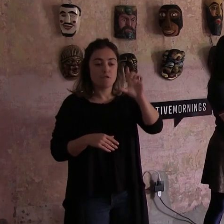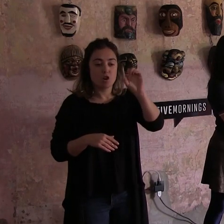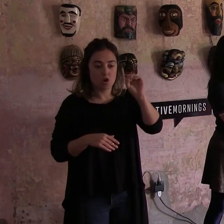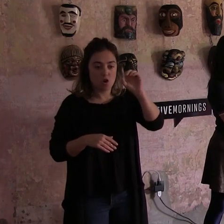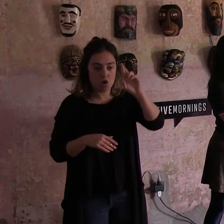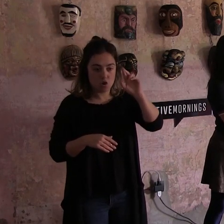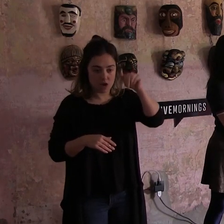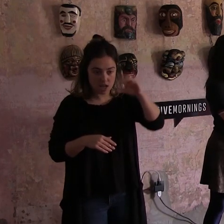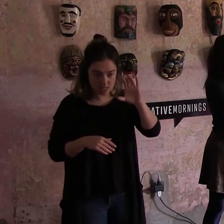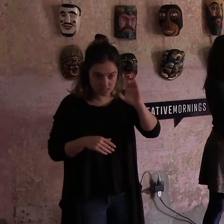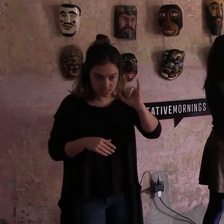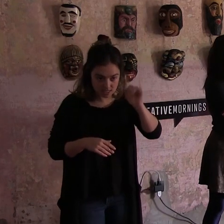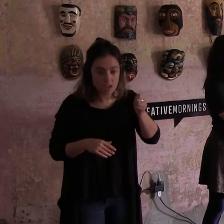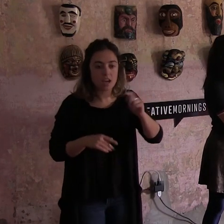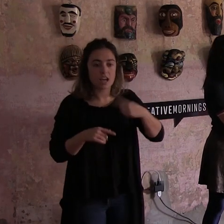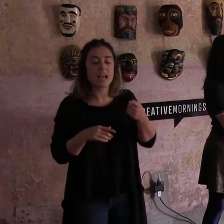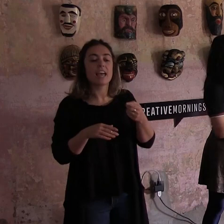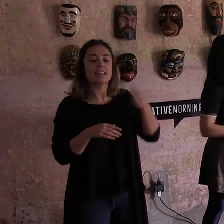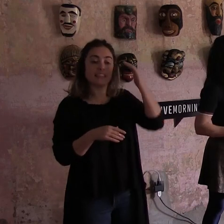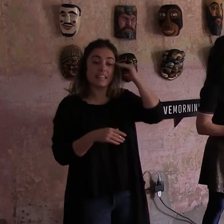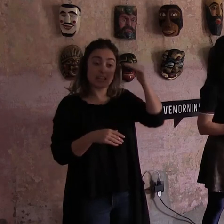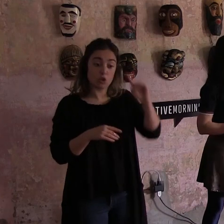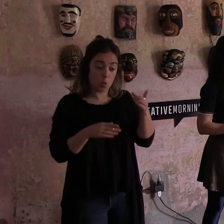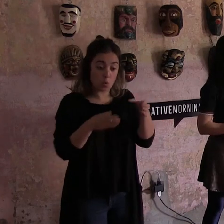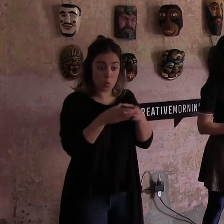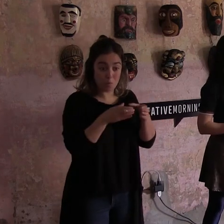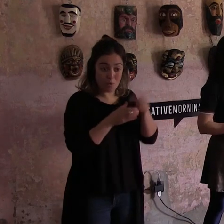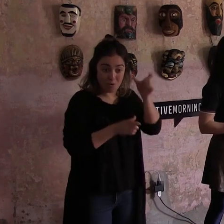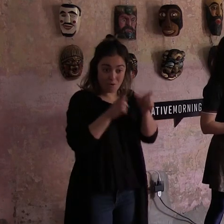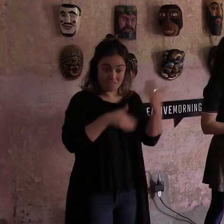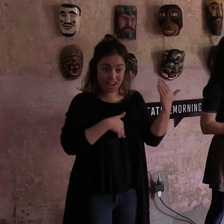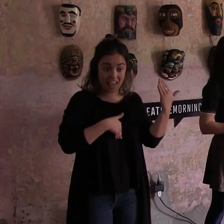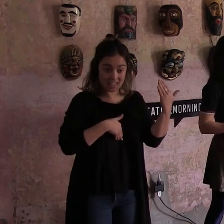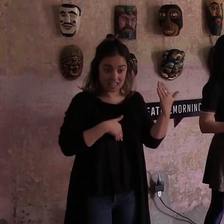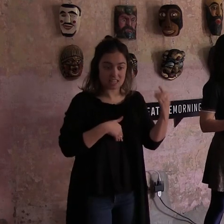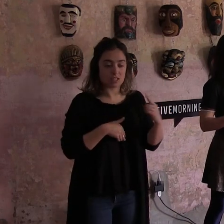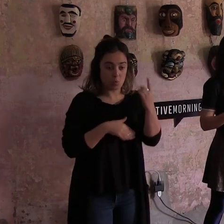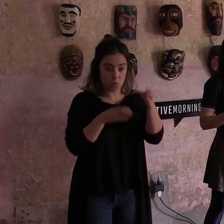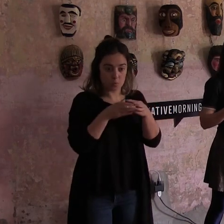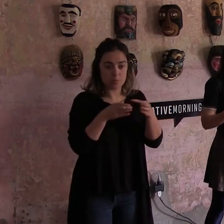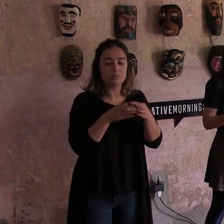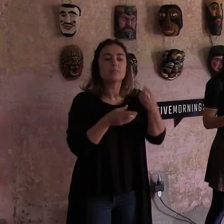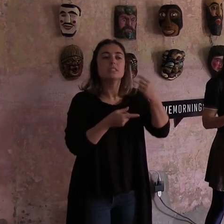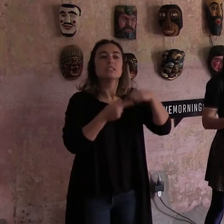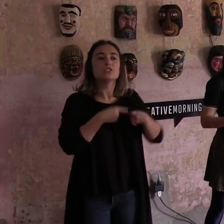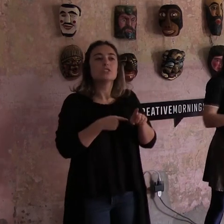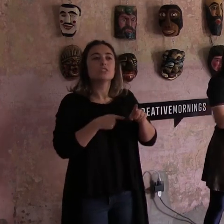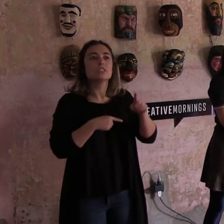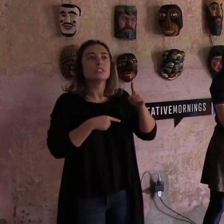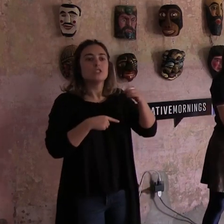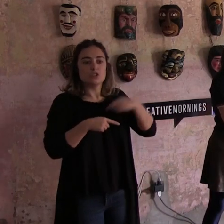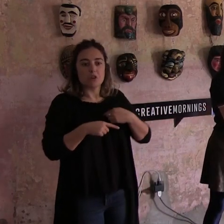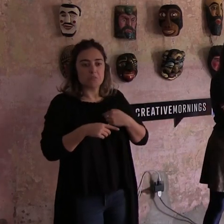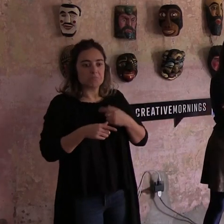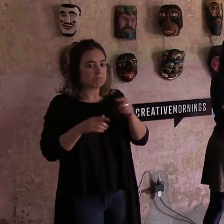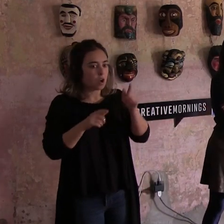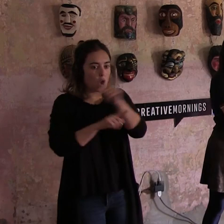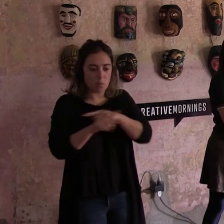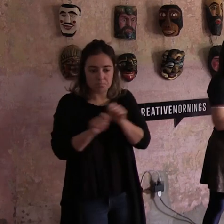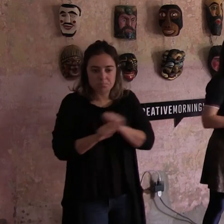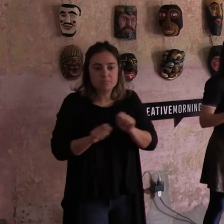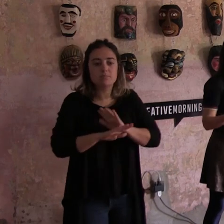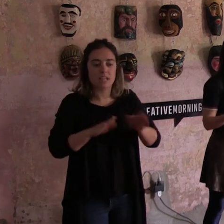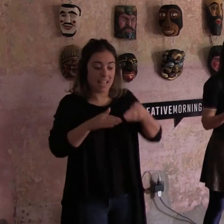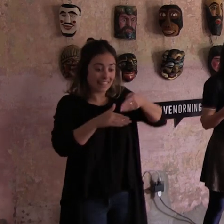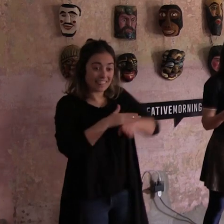la directora de Contradanza. Hola, ahí. Y inmediatamente que egresé, entré a